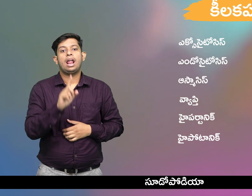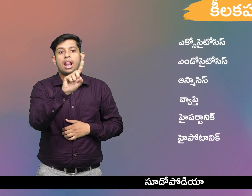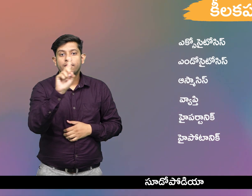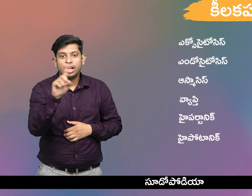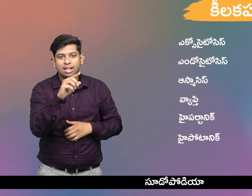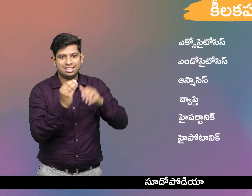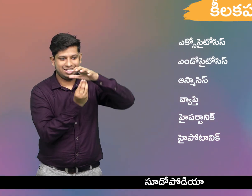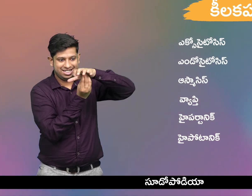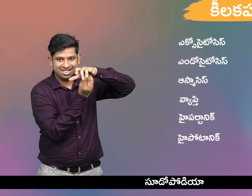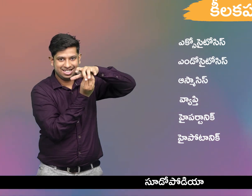సూడోపోడియా,